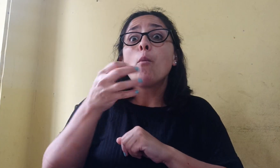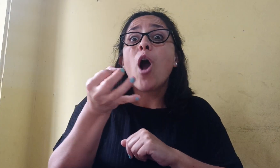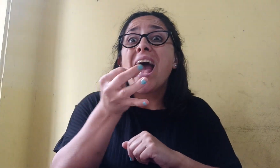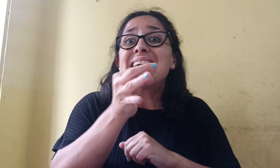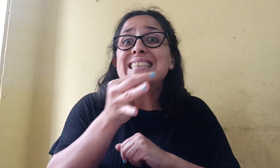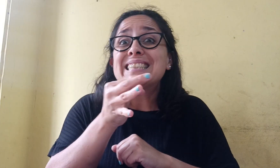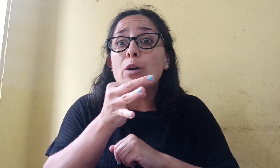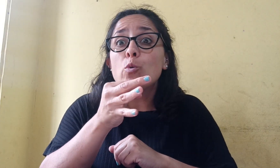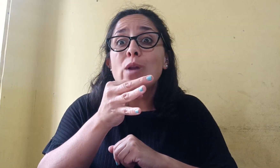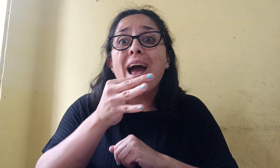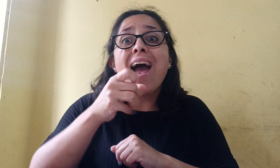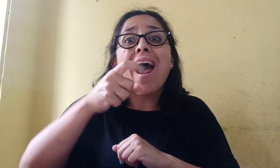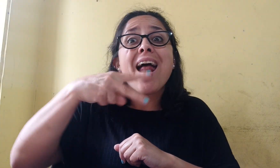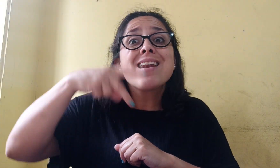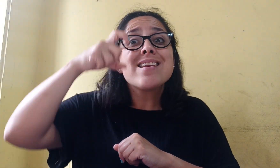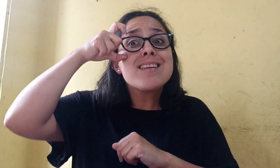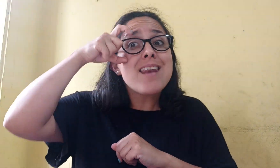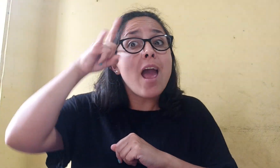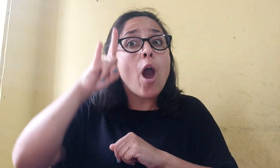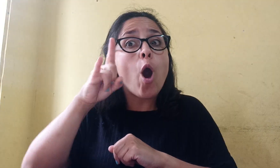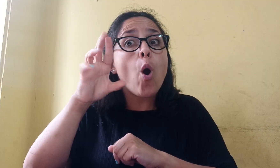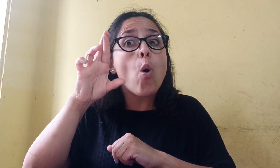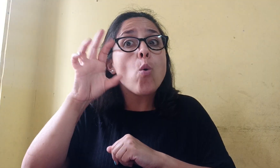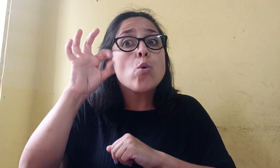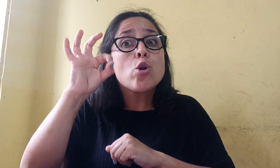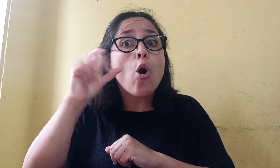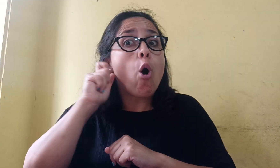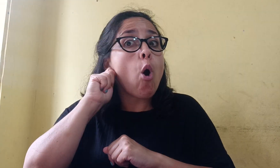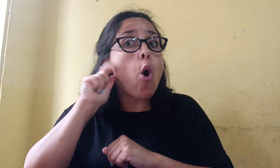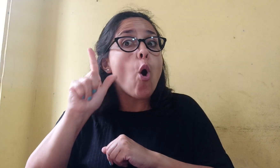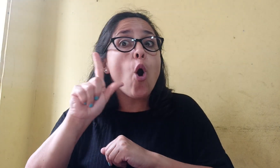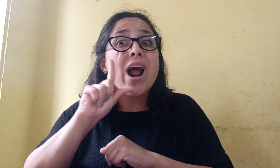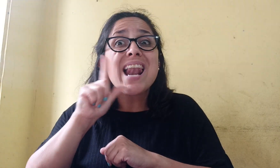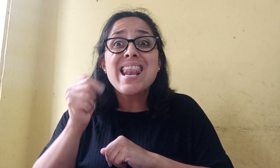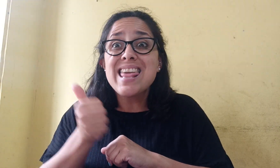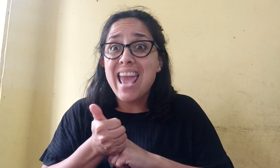neuroglia, que ya le voy a hacer un zoom a esa diapositiva,